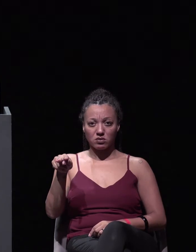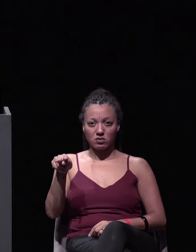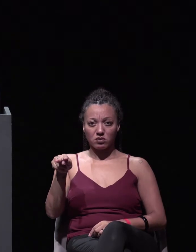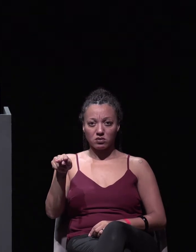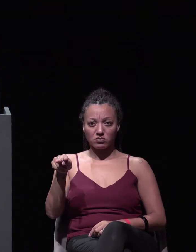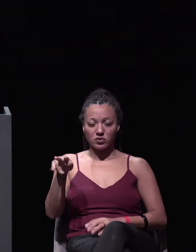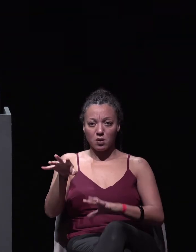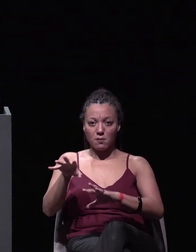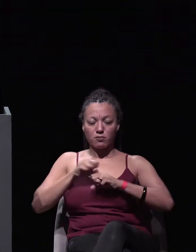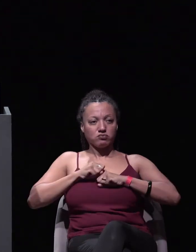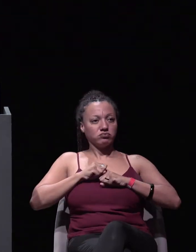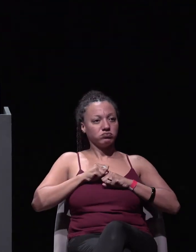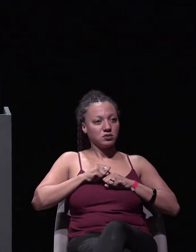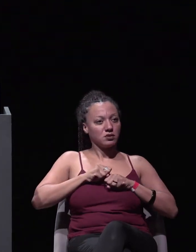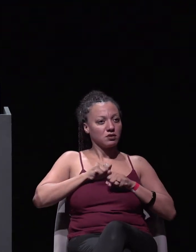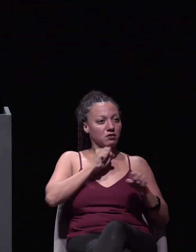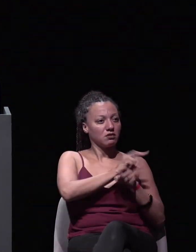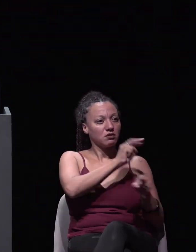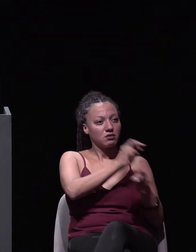AIDS.